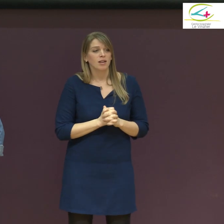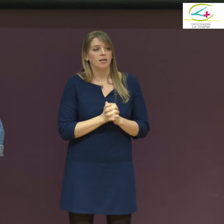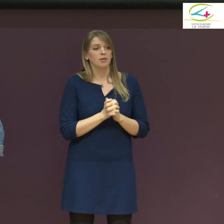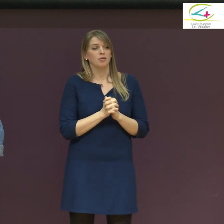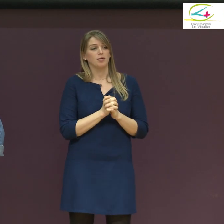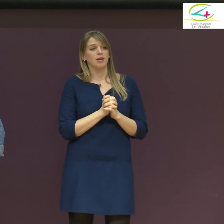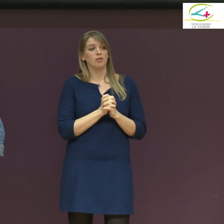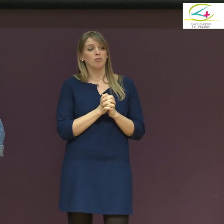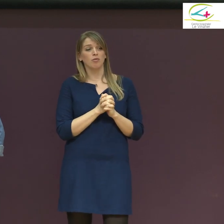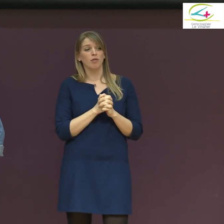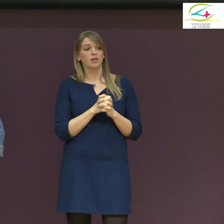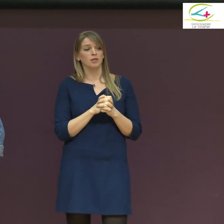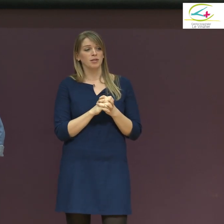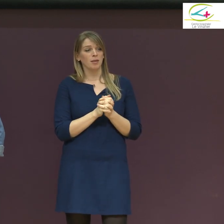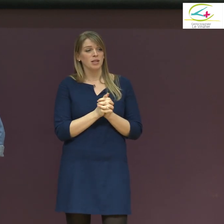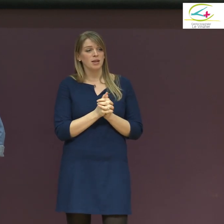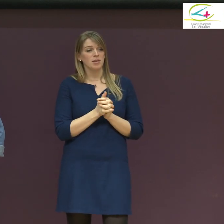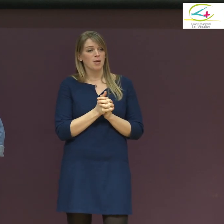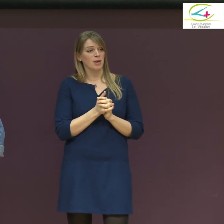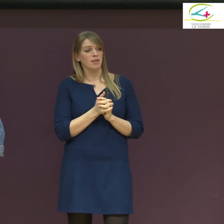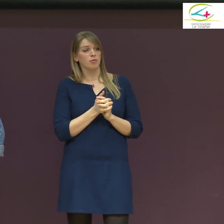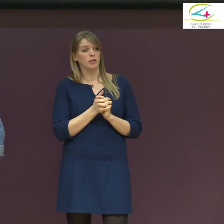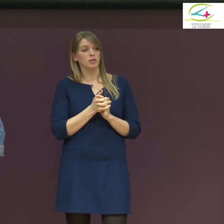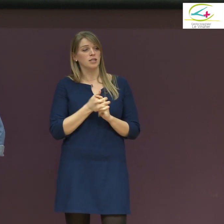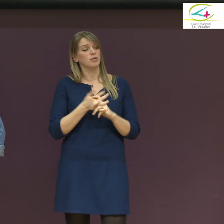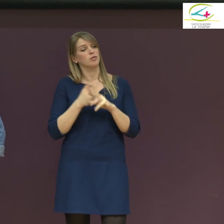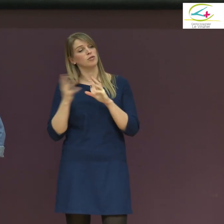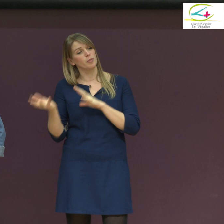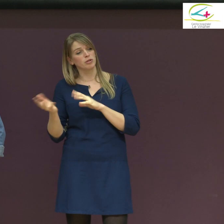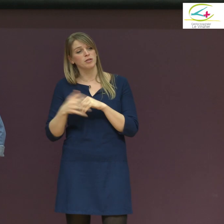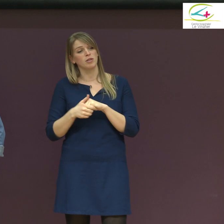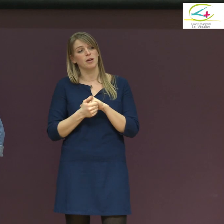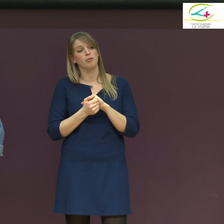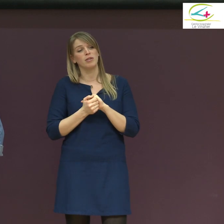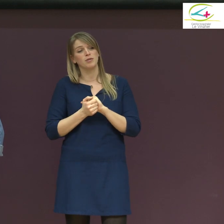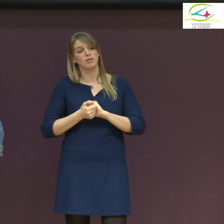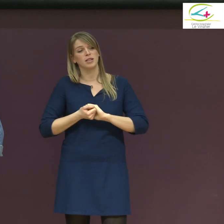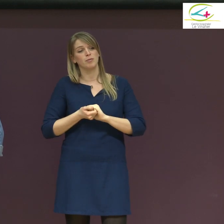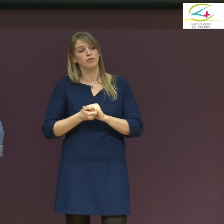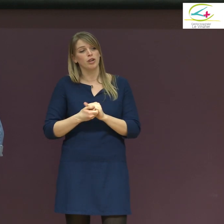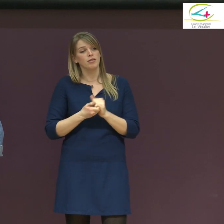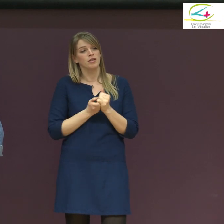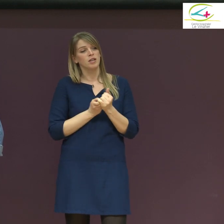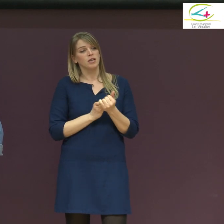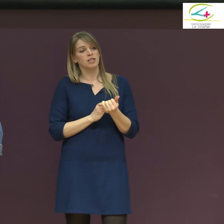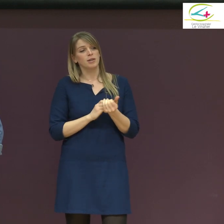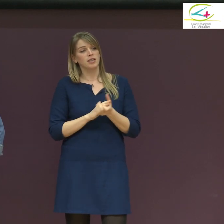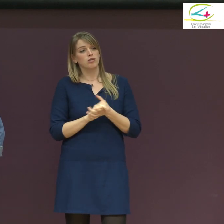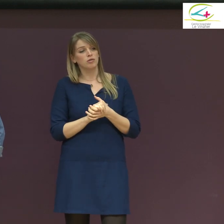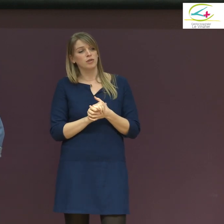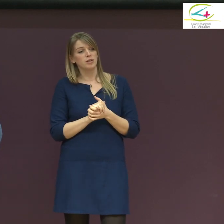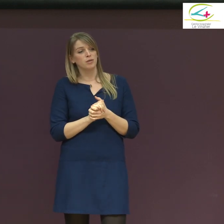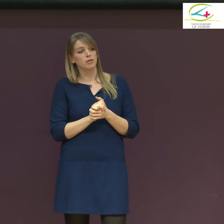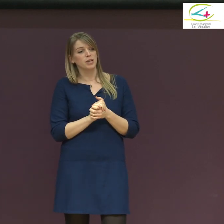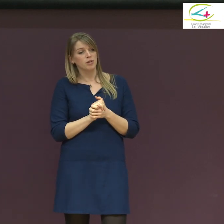noires et donc ont envie d'en terminer, mais après il faut peut-être aussi se pencher sur la population des plus jeunes. Ce qui